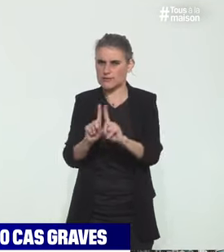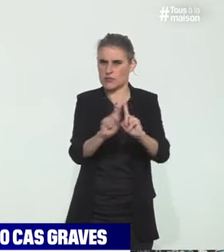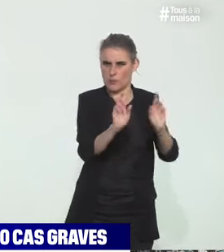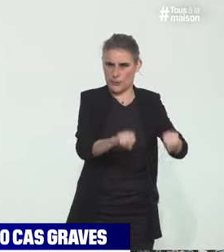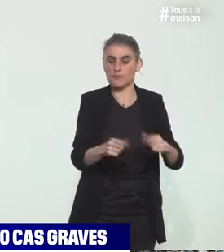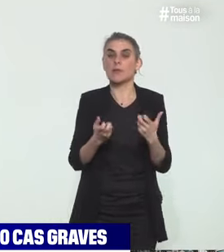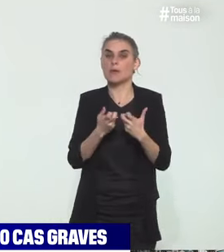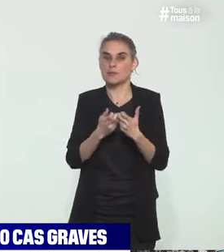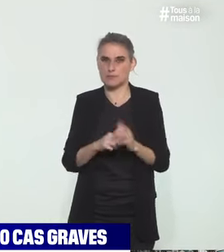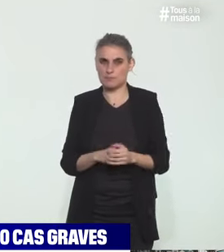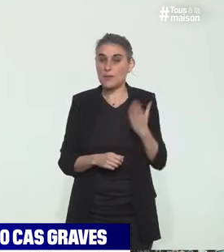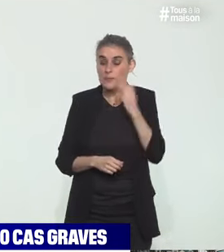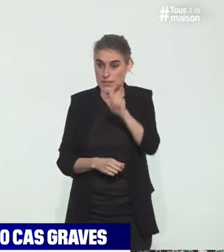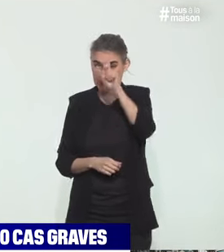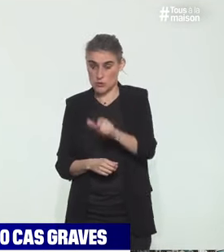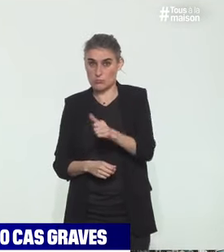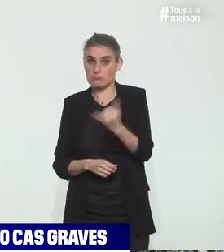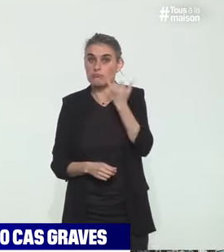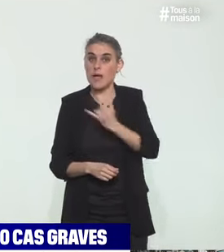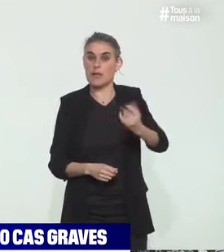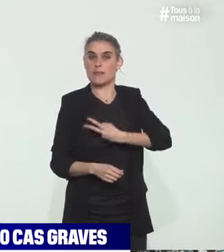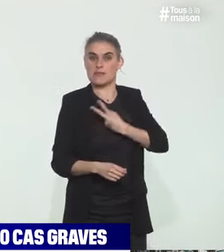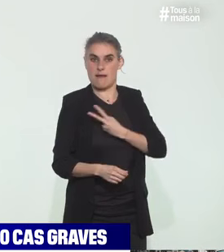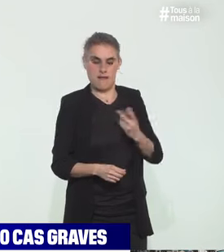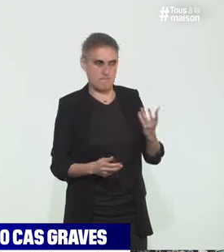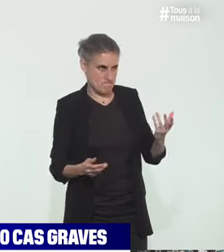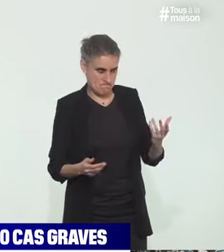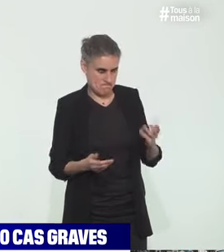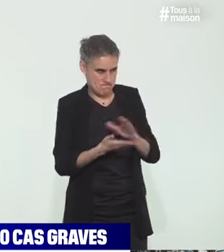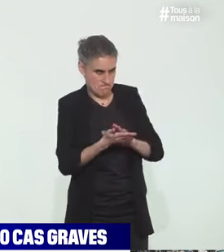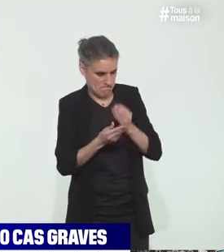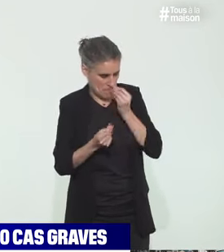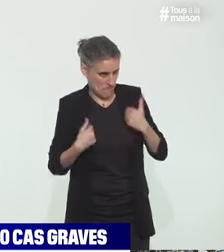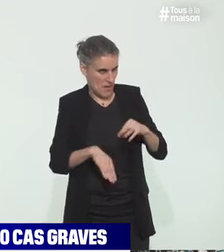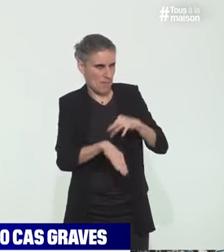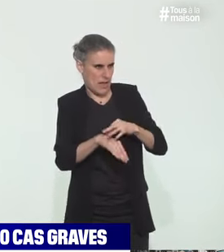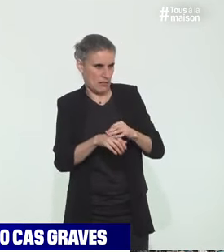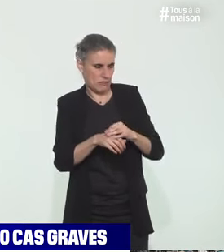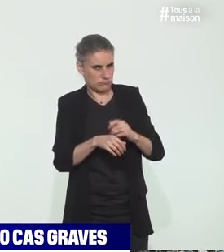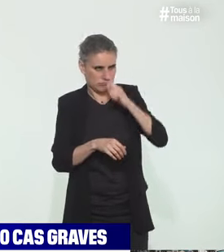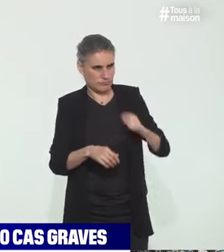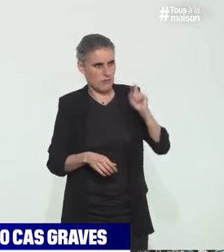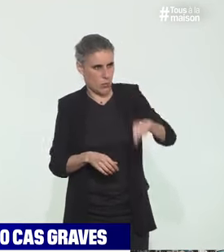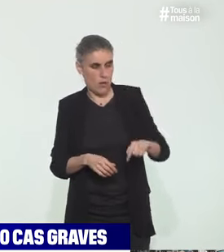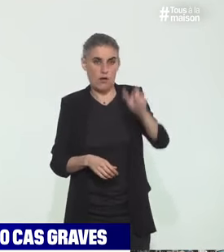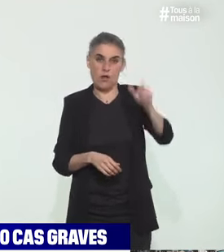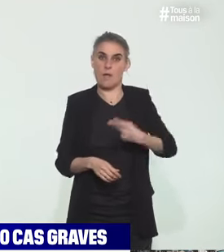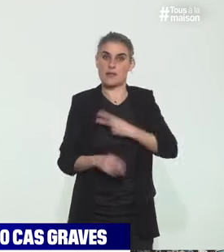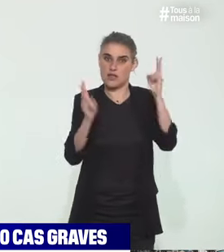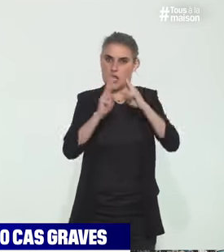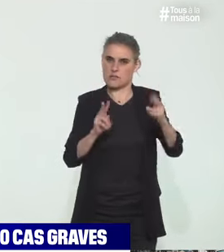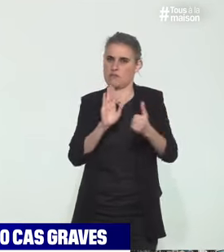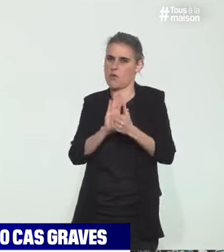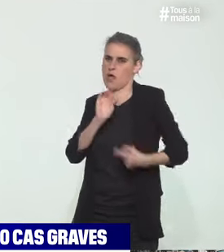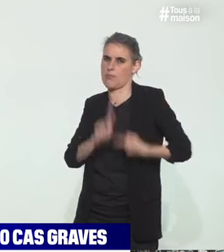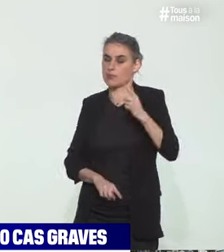Quand une personne appellera son médecin traitant parce qu'il est symptomatique, parce qu'il a besoin d'un test, le médecin traitant, le médecin généraliste a un rôle absolument fondamental